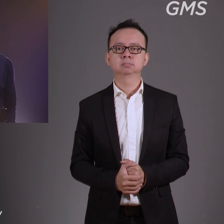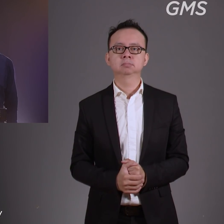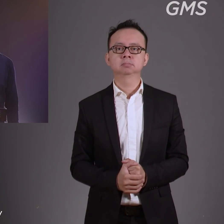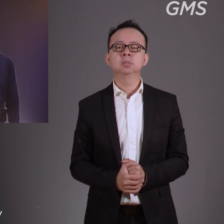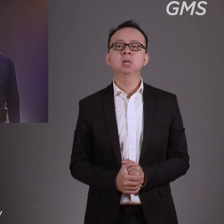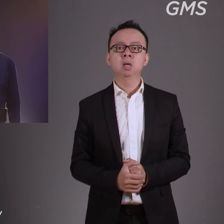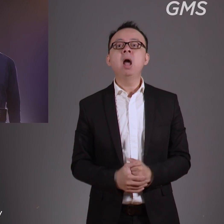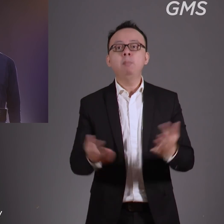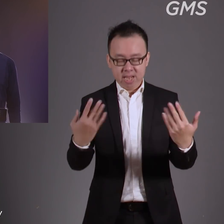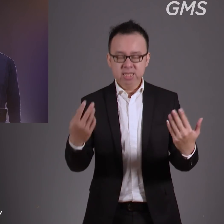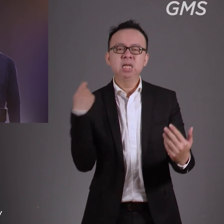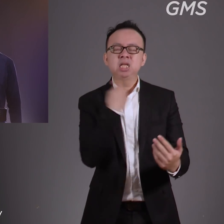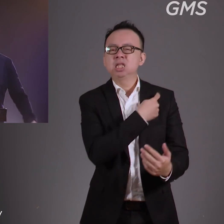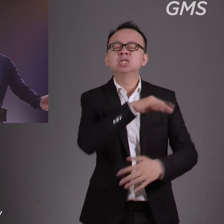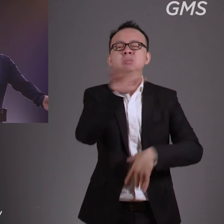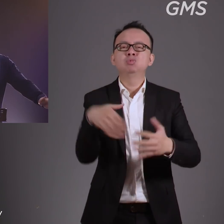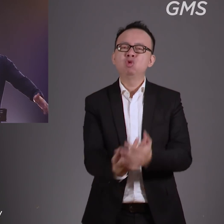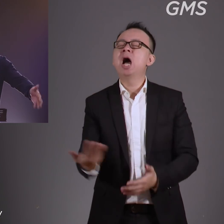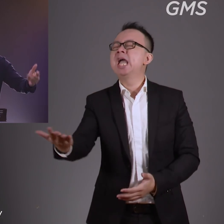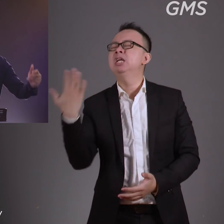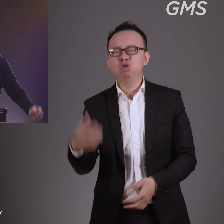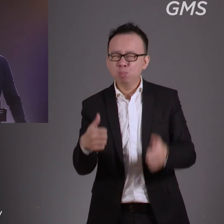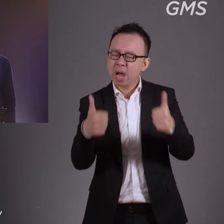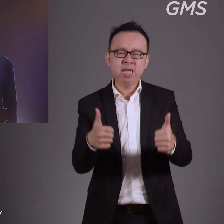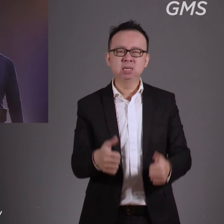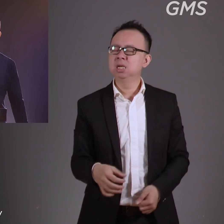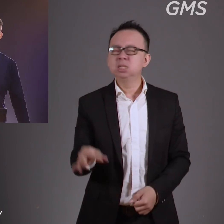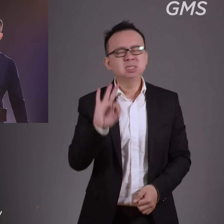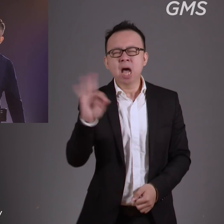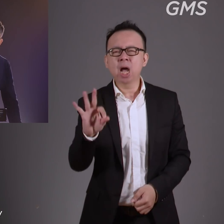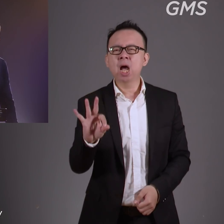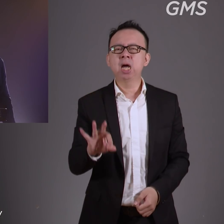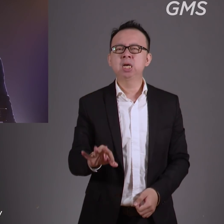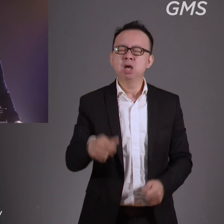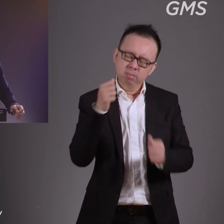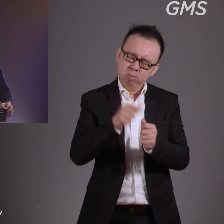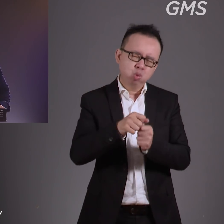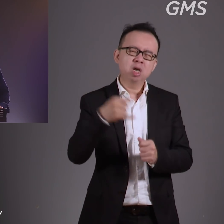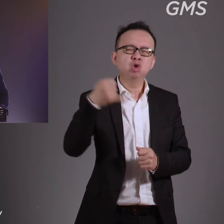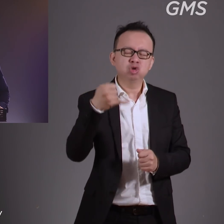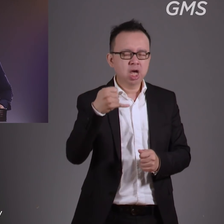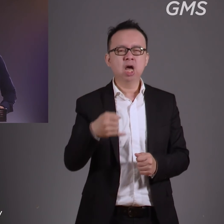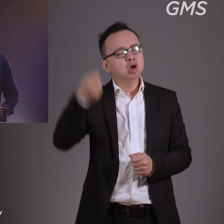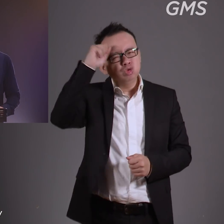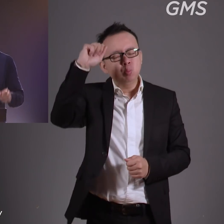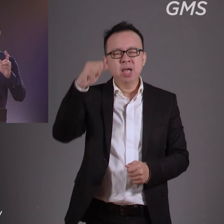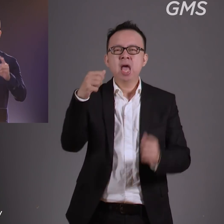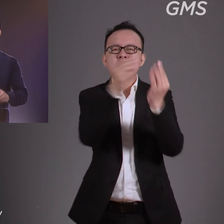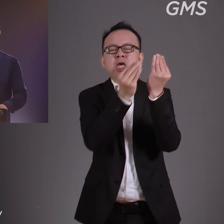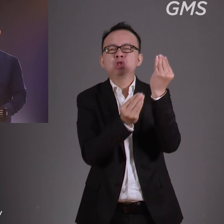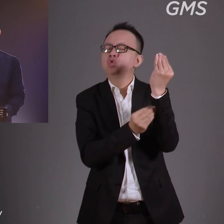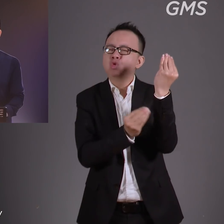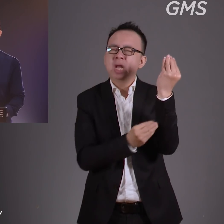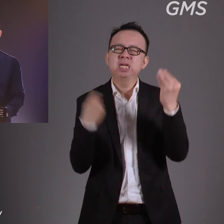membunuh nagamu, tapi hari ini bermain-main dengan ular, nanti keturunan di bawah akan menghadapi naga. Dan tidak